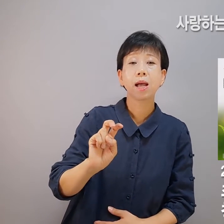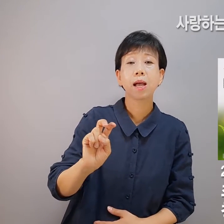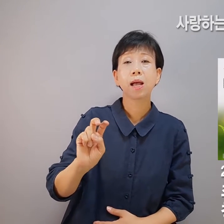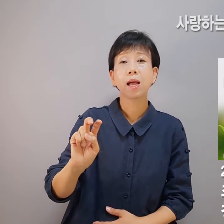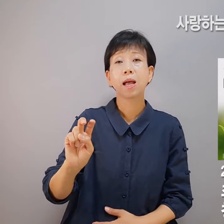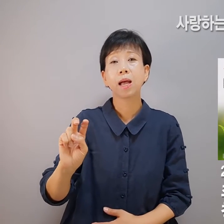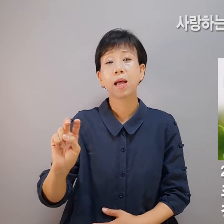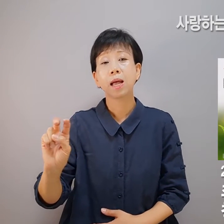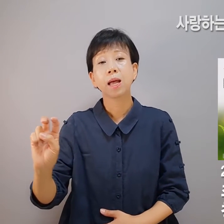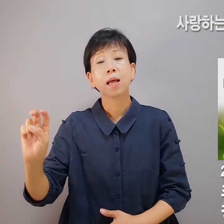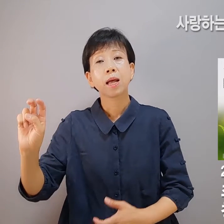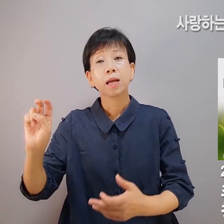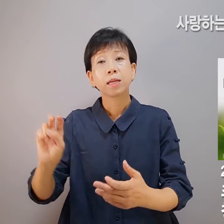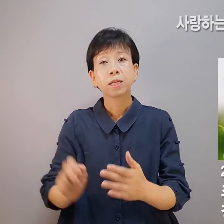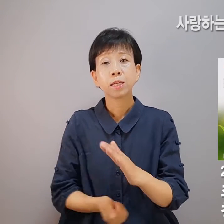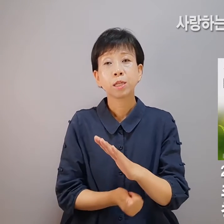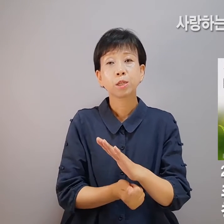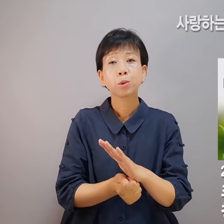노래합니다.